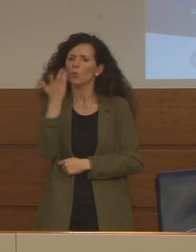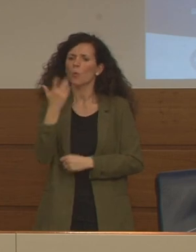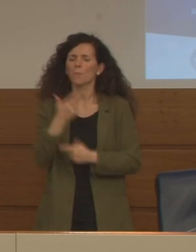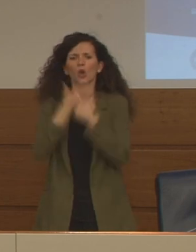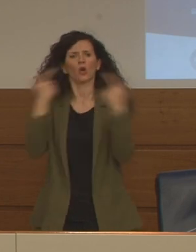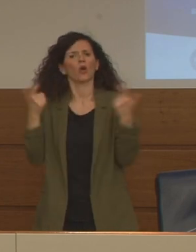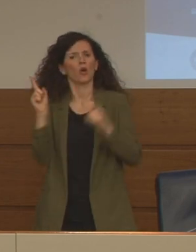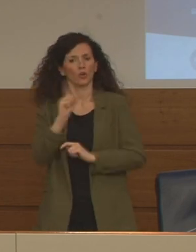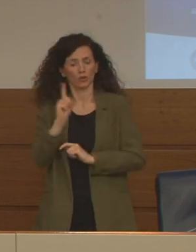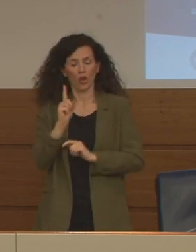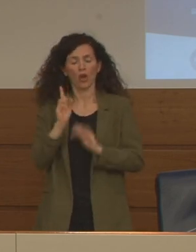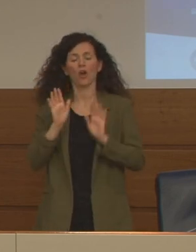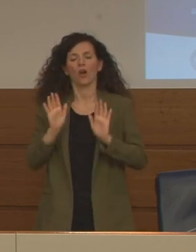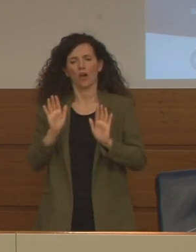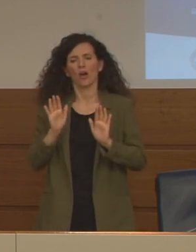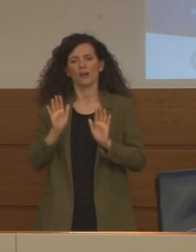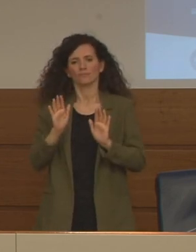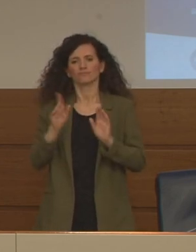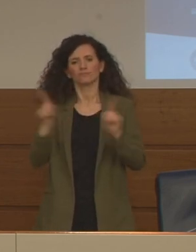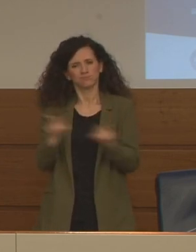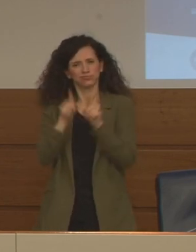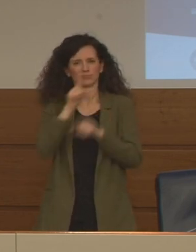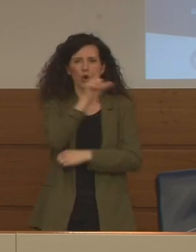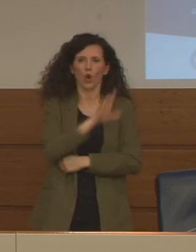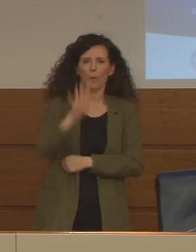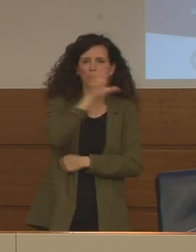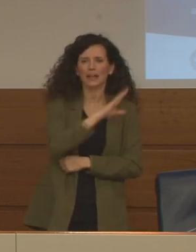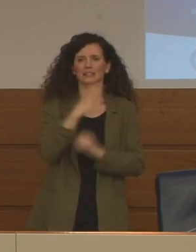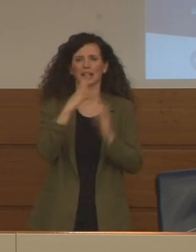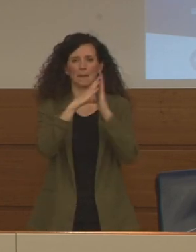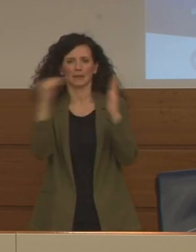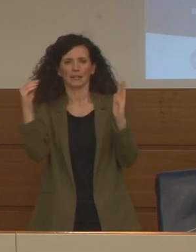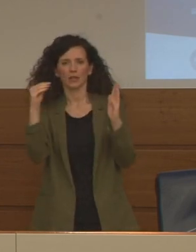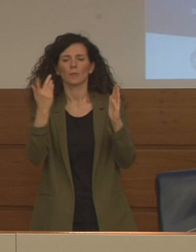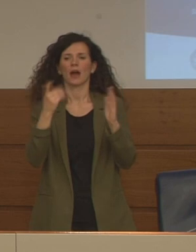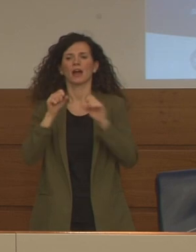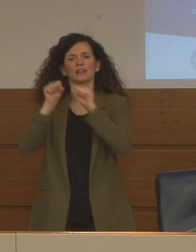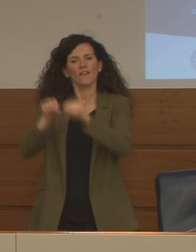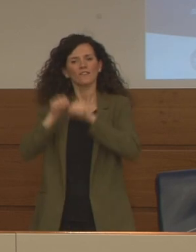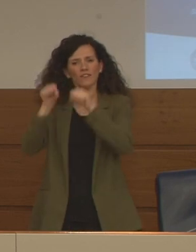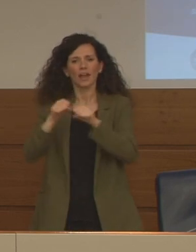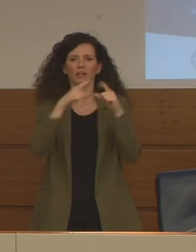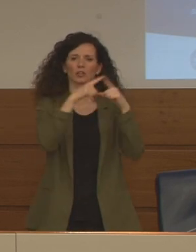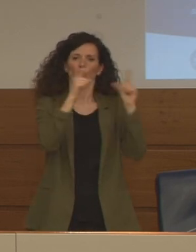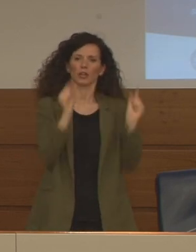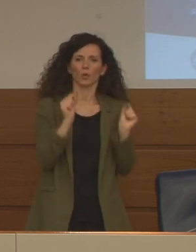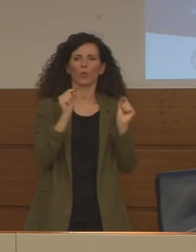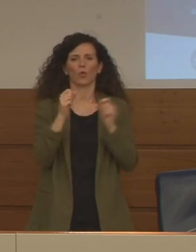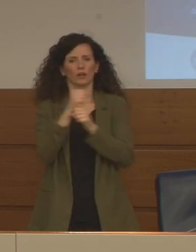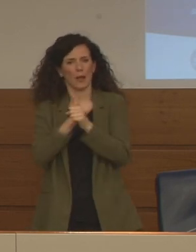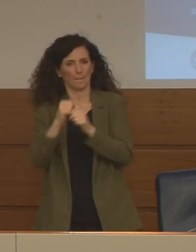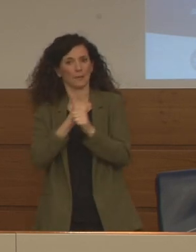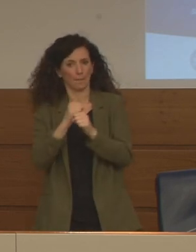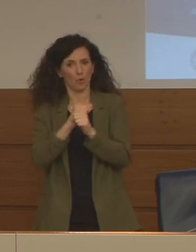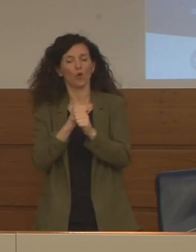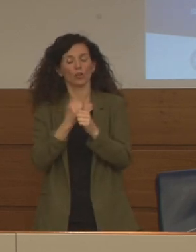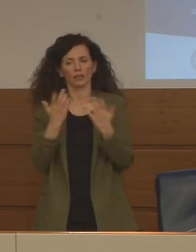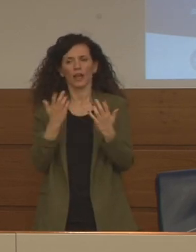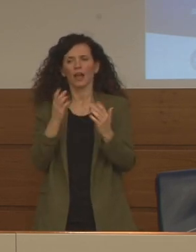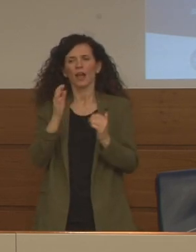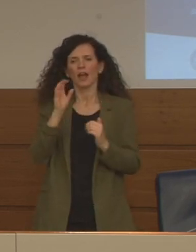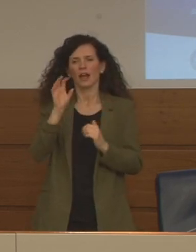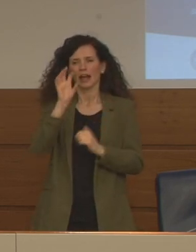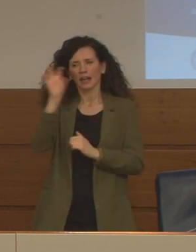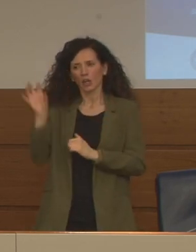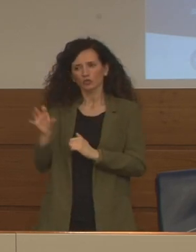caratterizzano alcune zone la lombardia con la zona dell'emilia romagna zone del veneto della liguria del piemonte anche e in